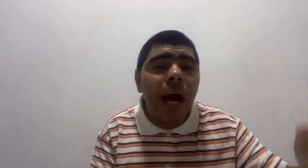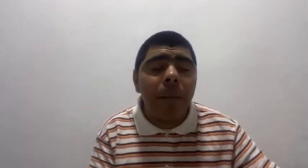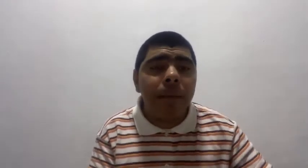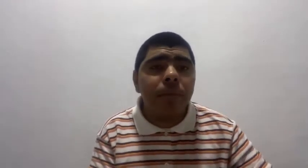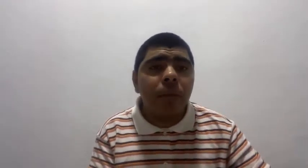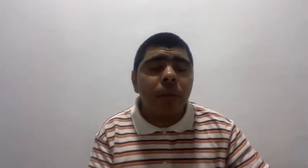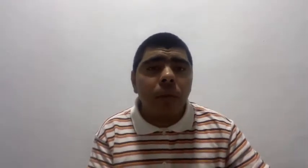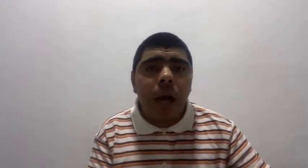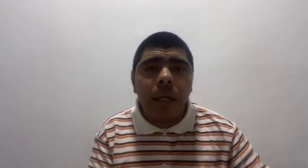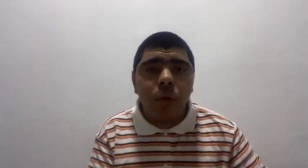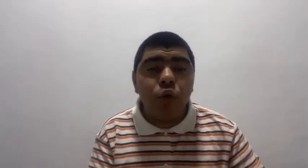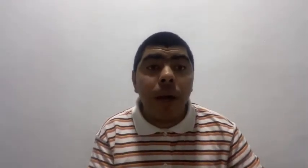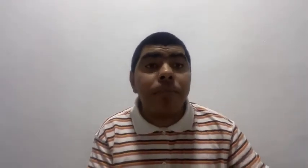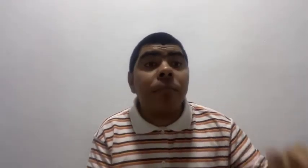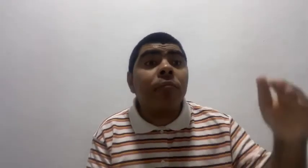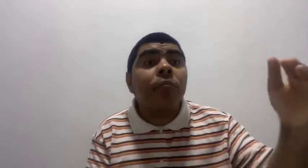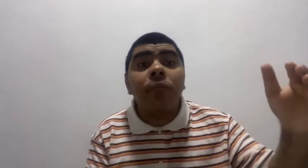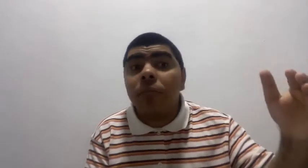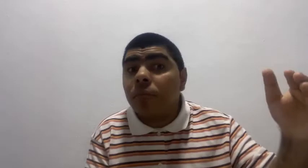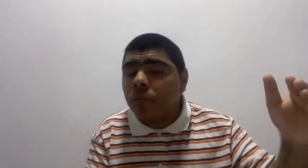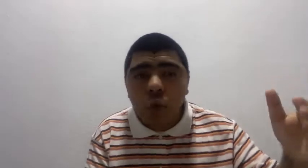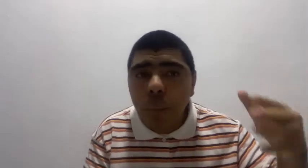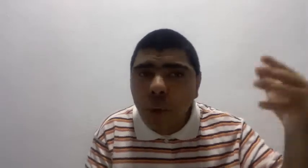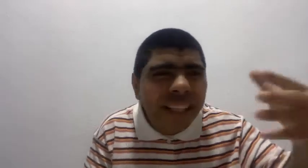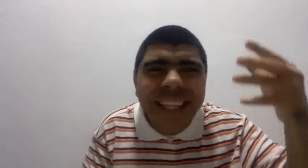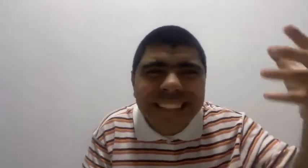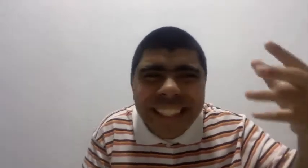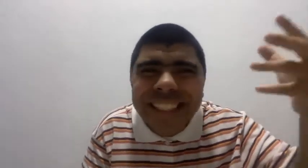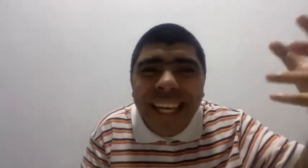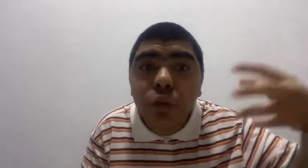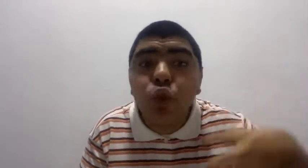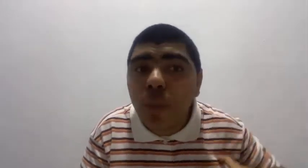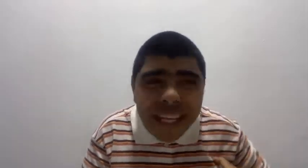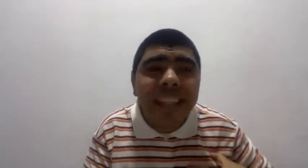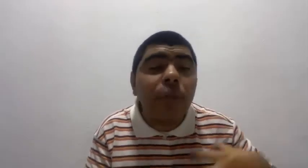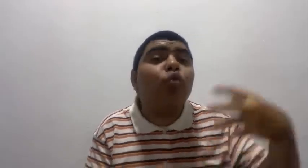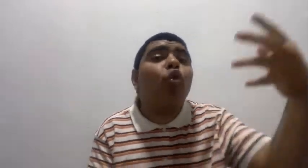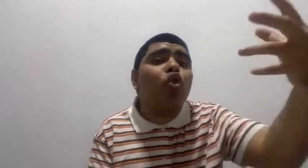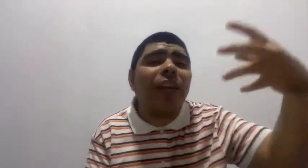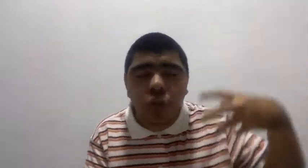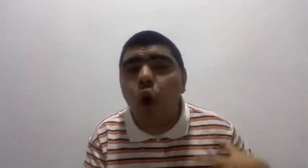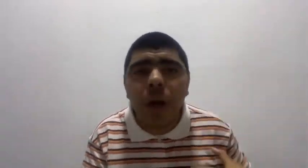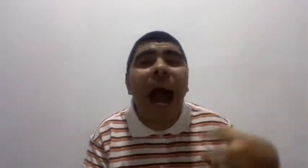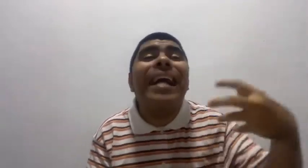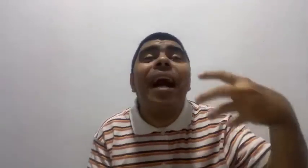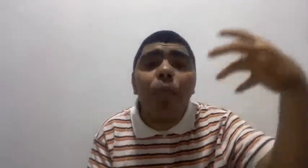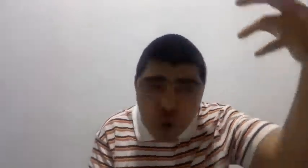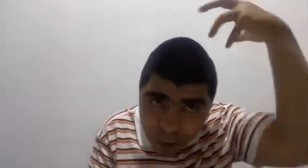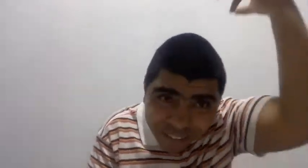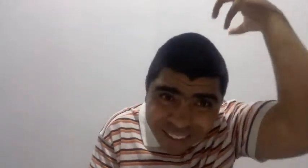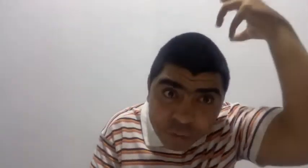amén, aleluya, no puedes decir que en tu vida, en tu corazón, hay amor hacia